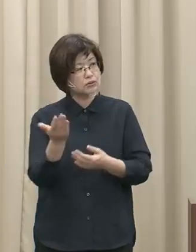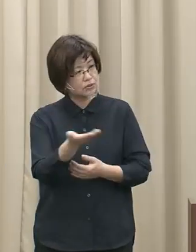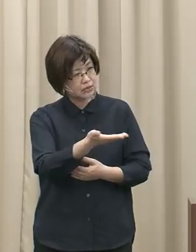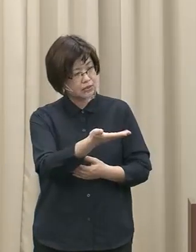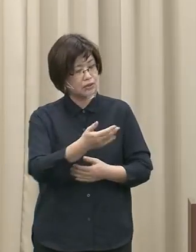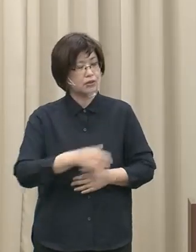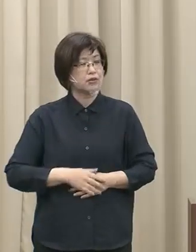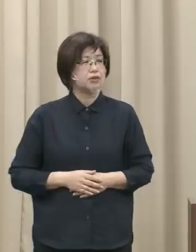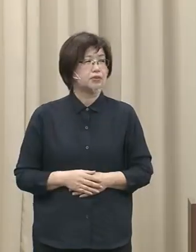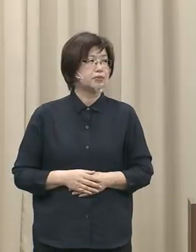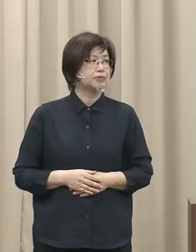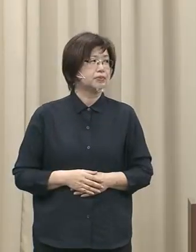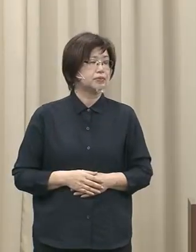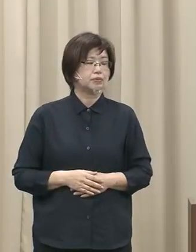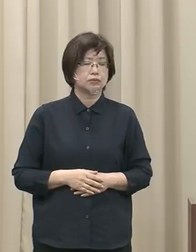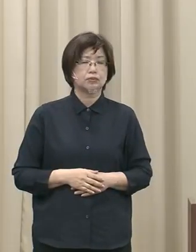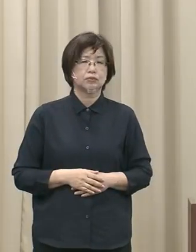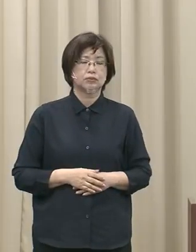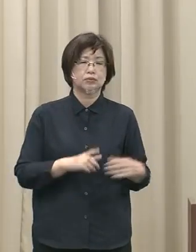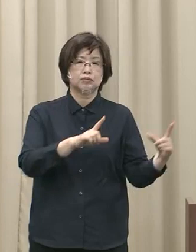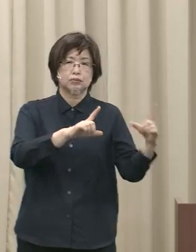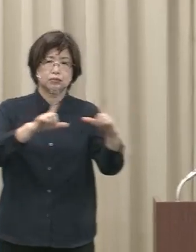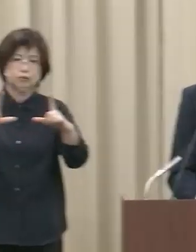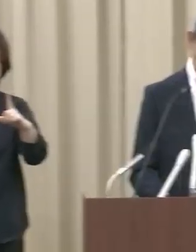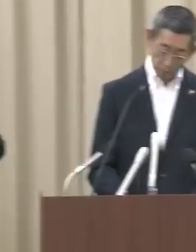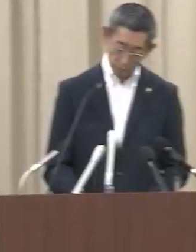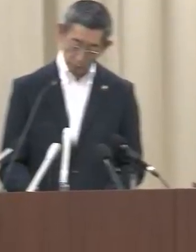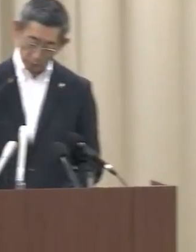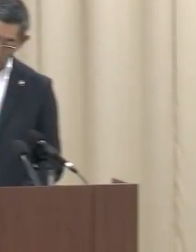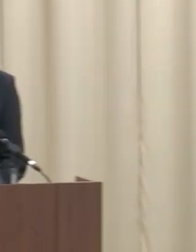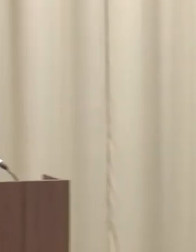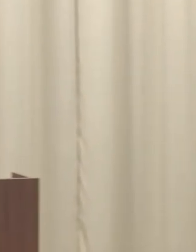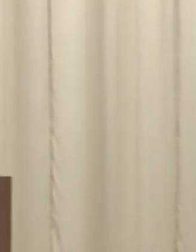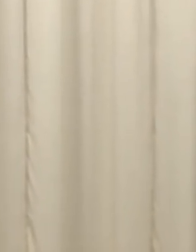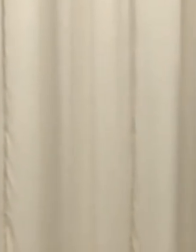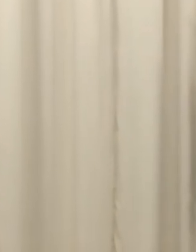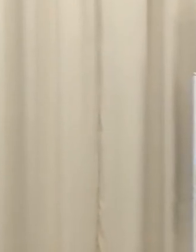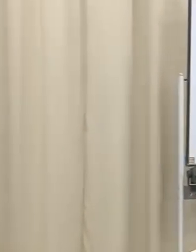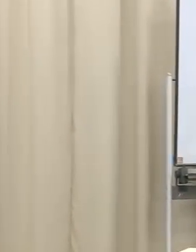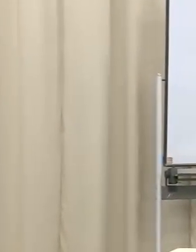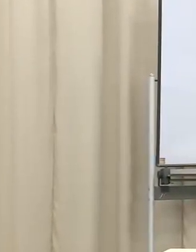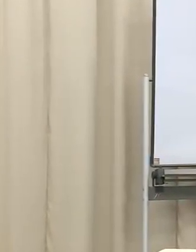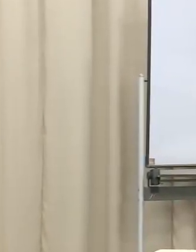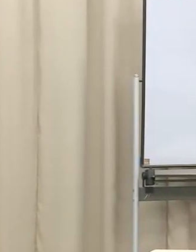入院時のですね、状況についてはですね、こちらでは、すみません、